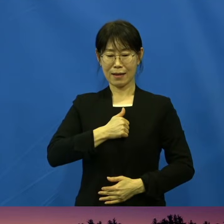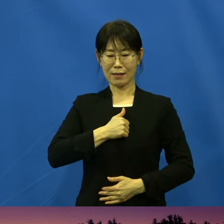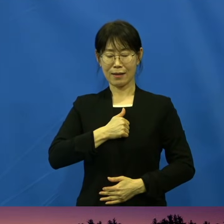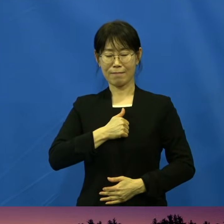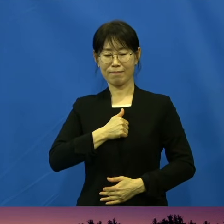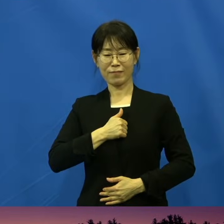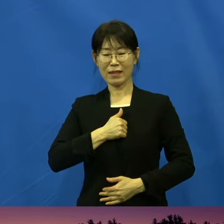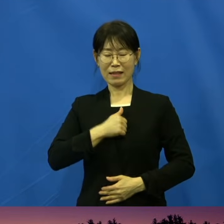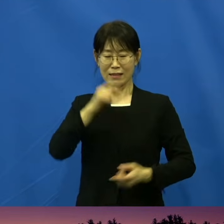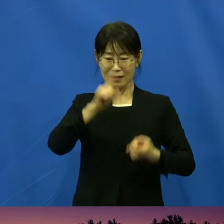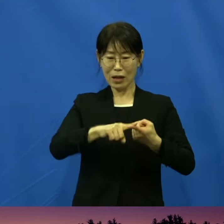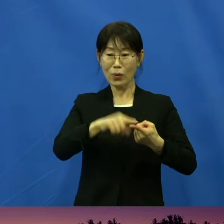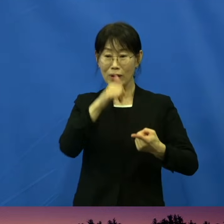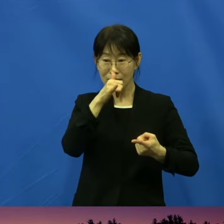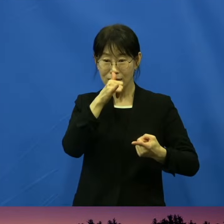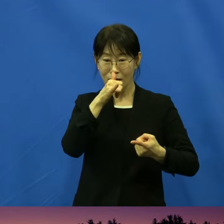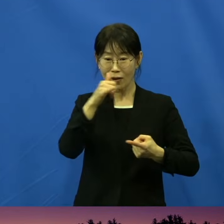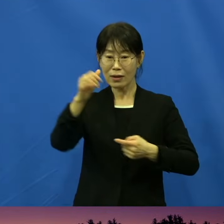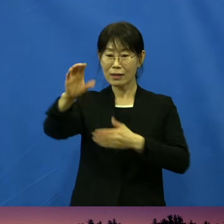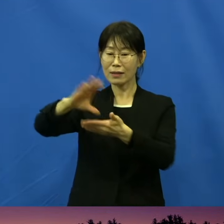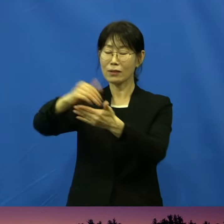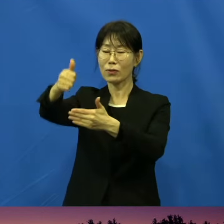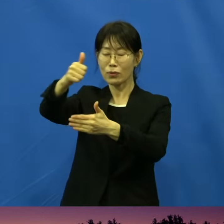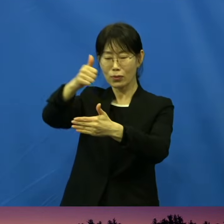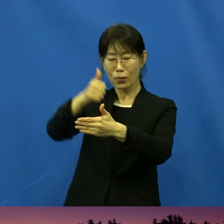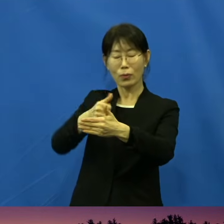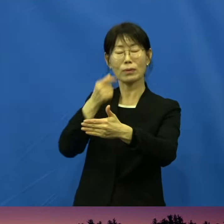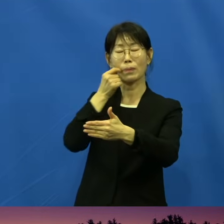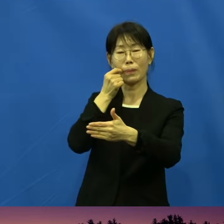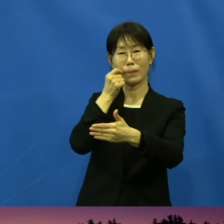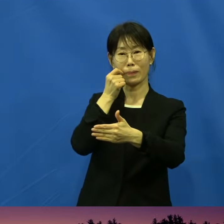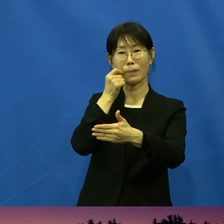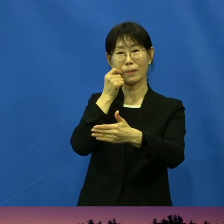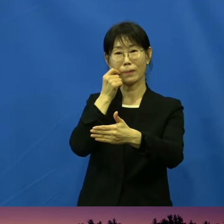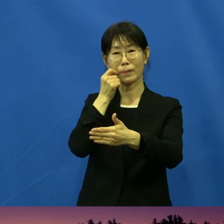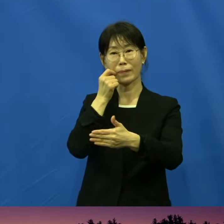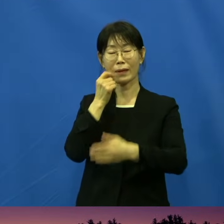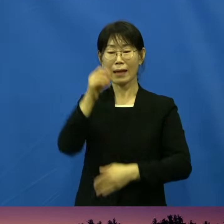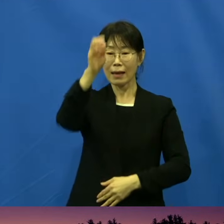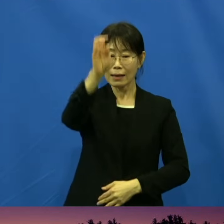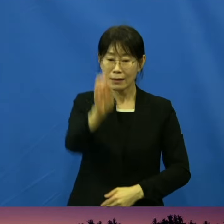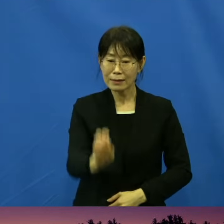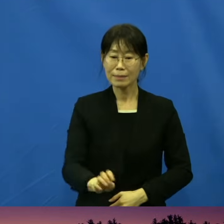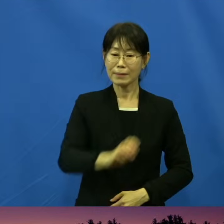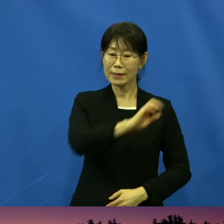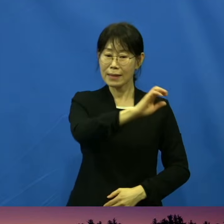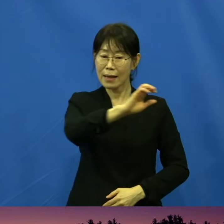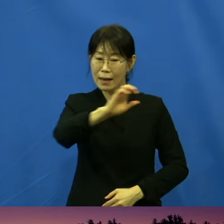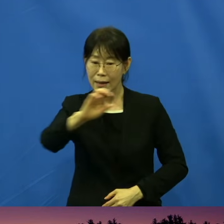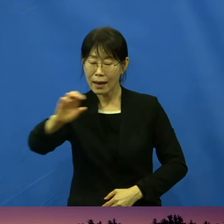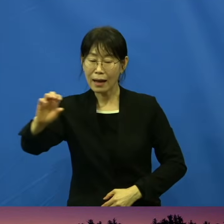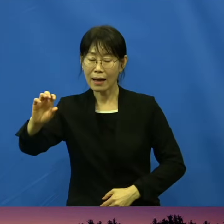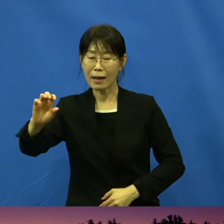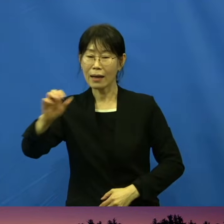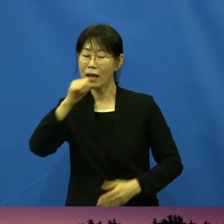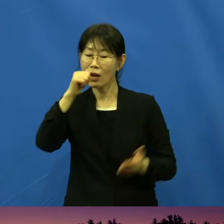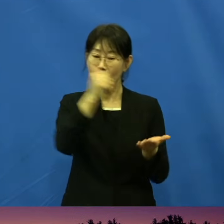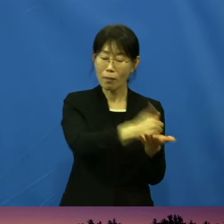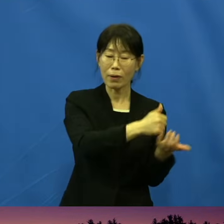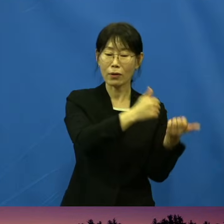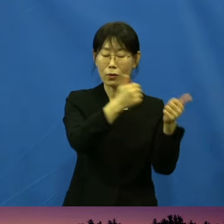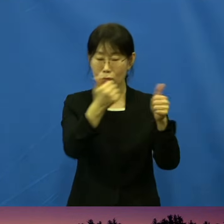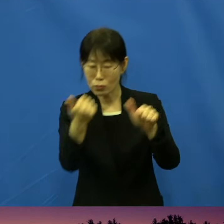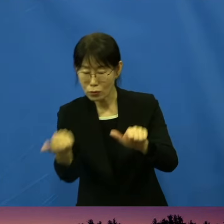계속 충돌이 일어나는 거예요. 충돌이 일어나는 거예요. 여러분, 십자가를 통하여 우리에게 명확히 보여준 게 그리스도의